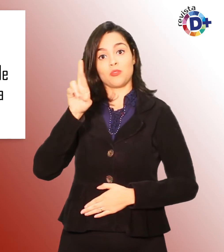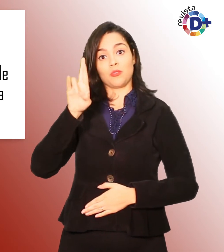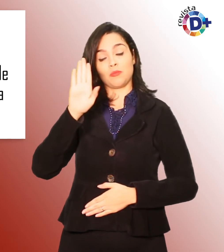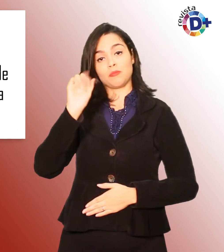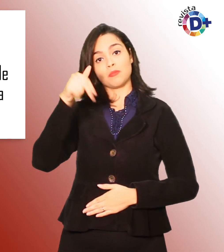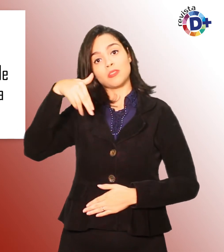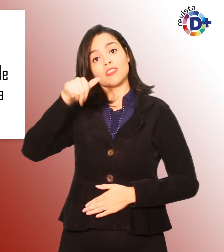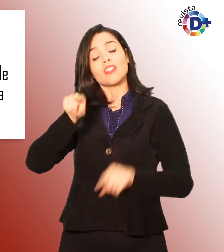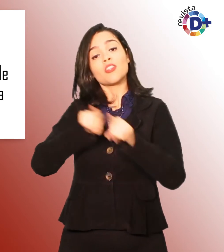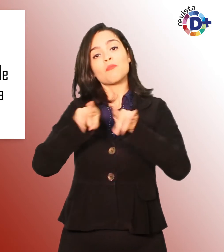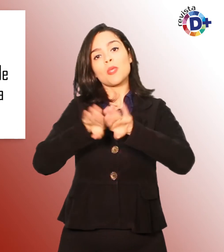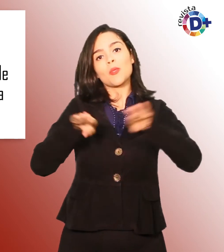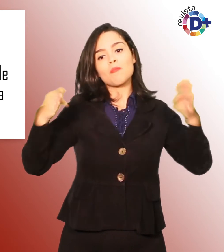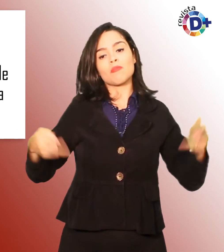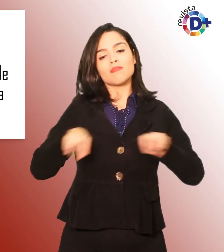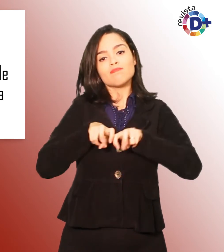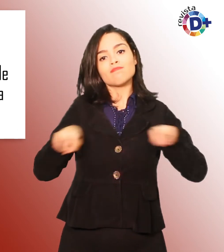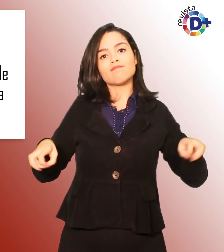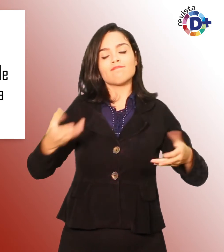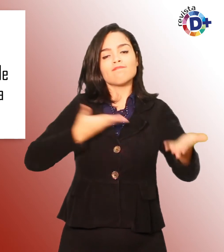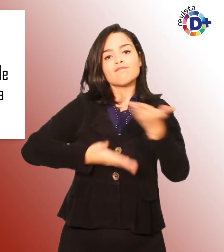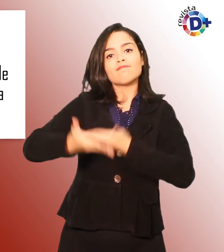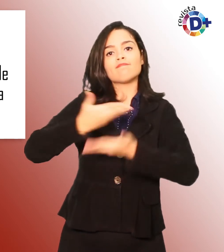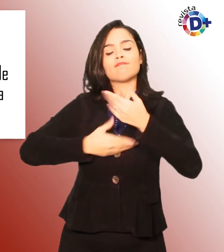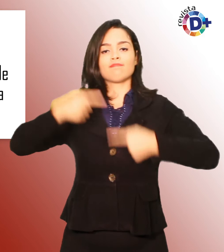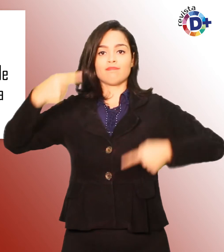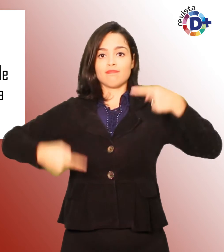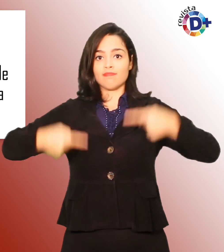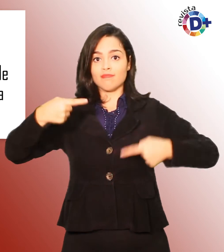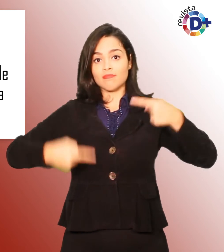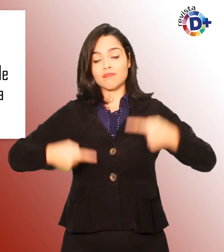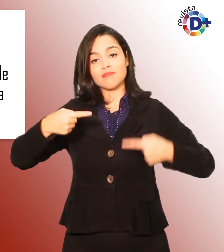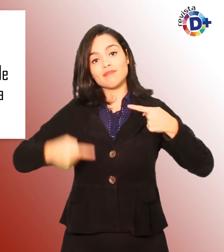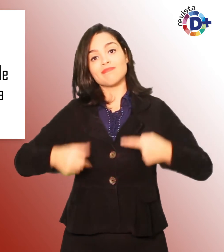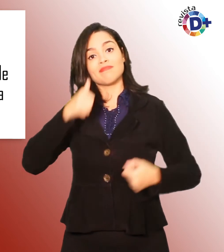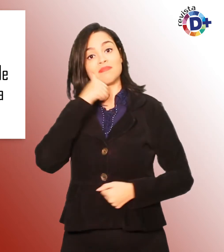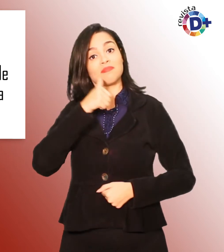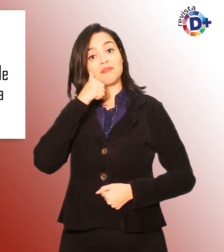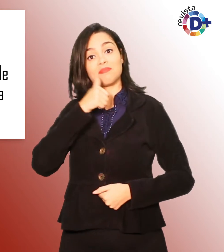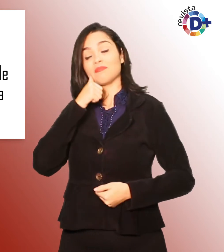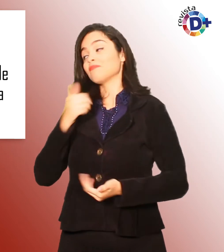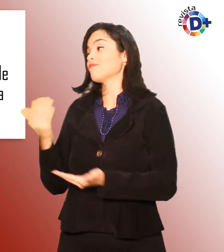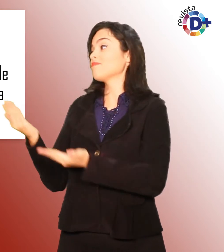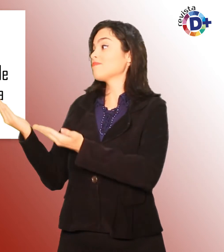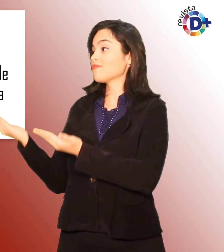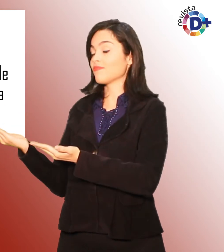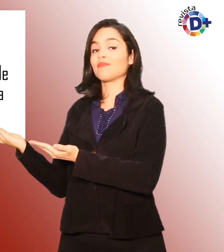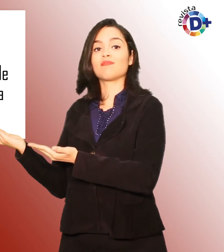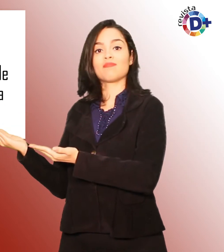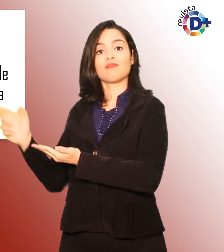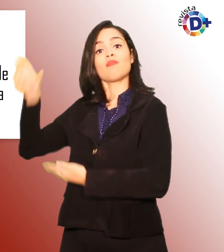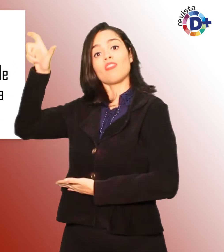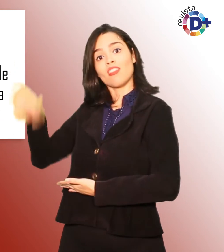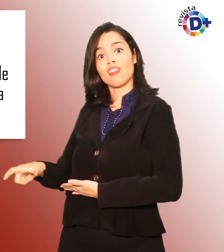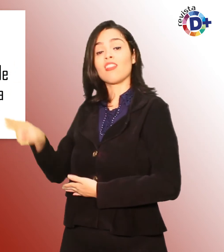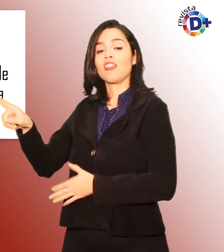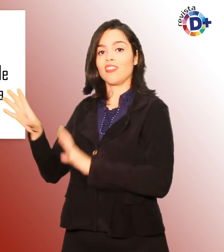composta por lar a souto santana representante da secretaria de estado dos direitos da pessoa com